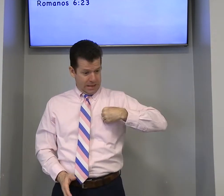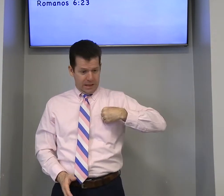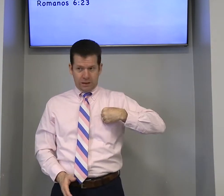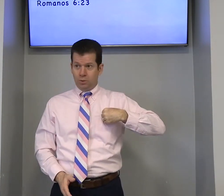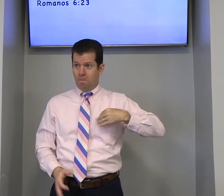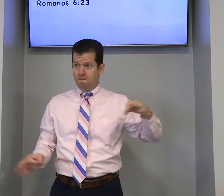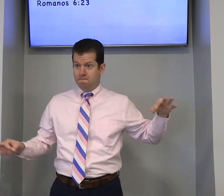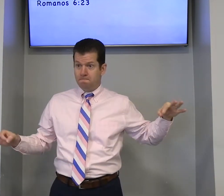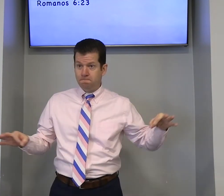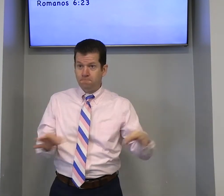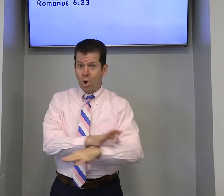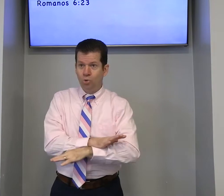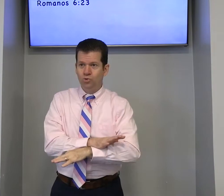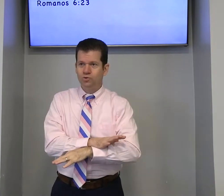Eu já pequei.